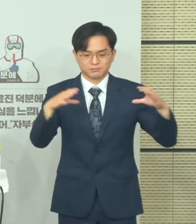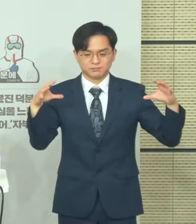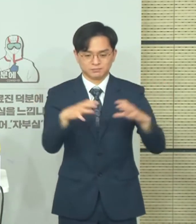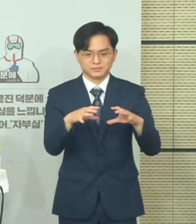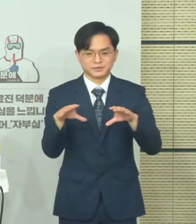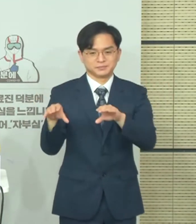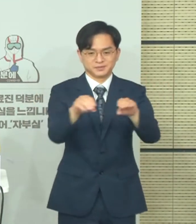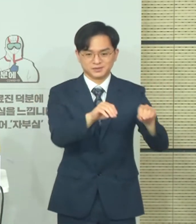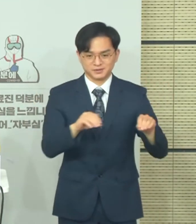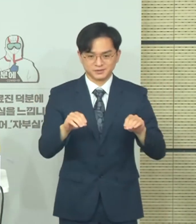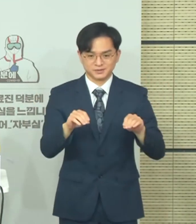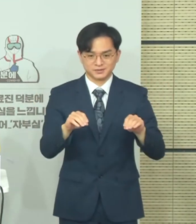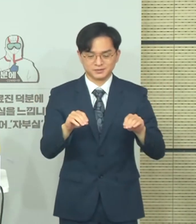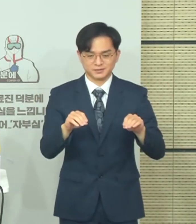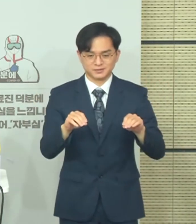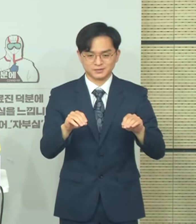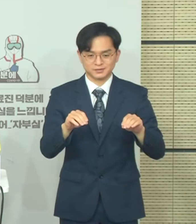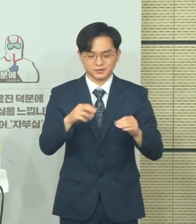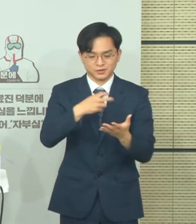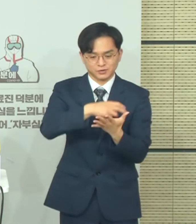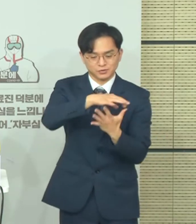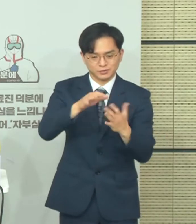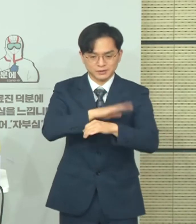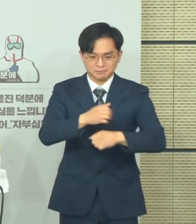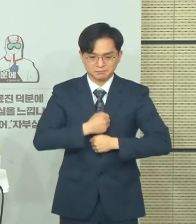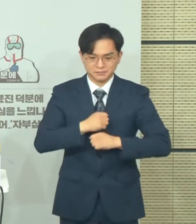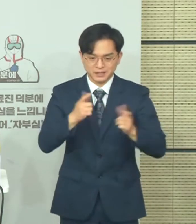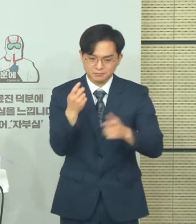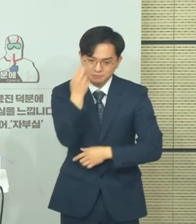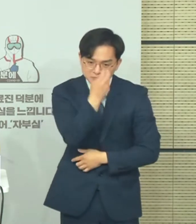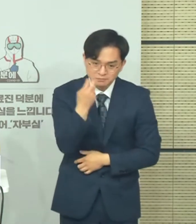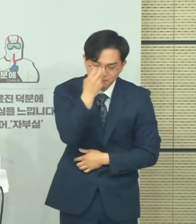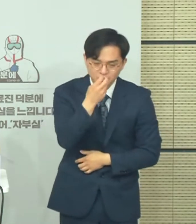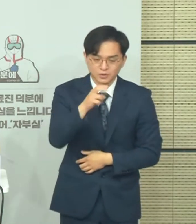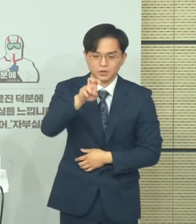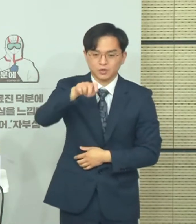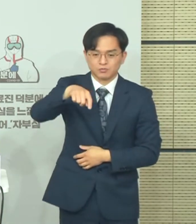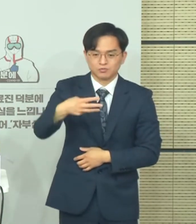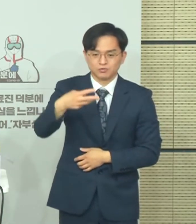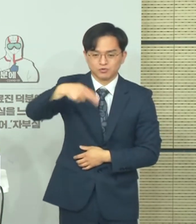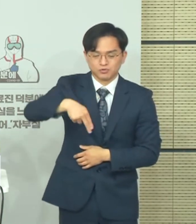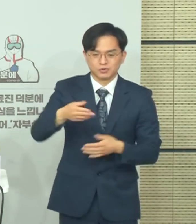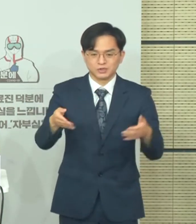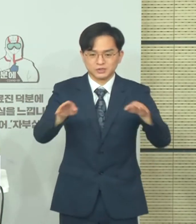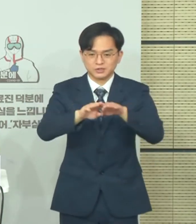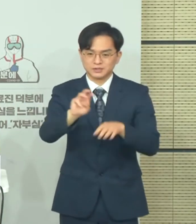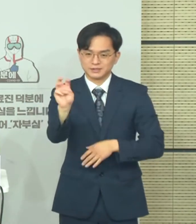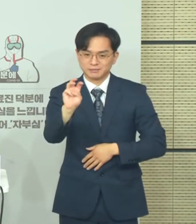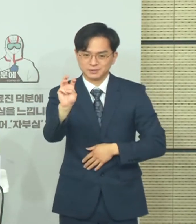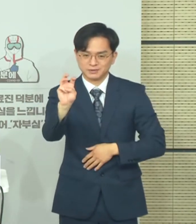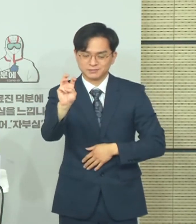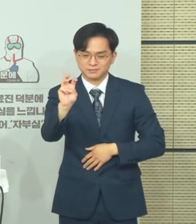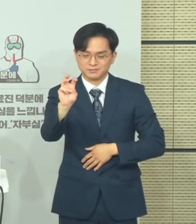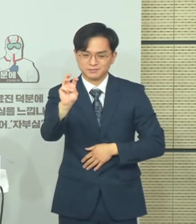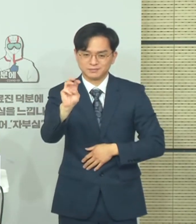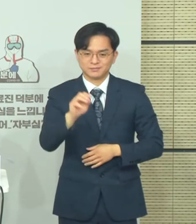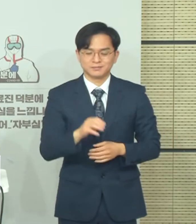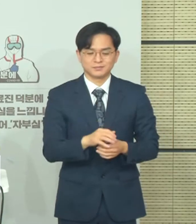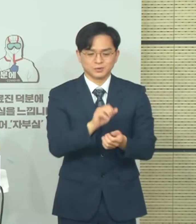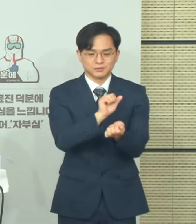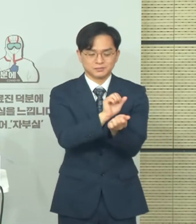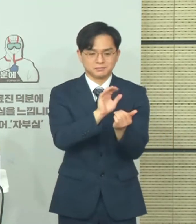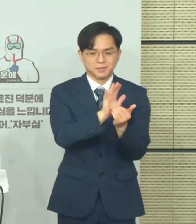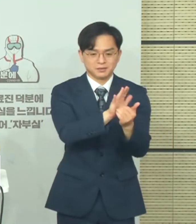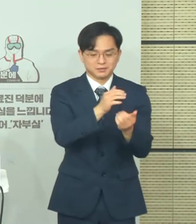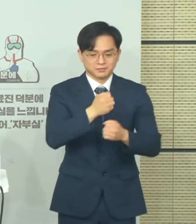명령에 이행 상황을 점검하고 물류시설 30개 소가 방문판매 분야 5962 개소에 대한